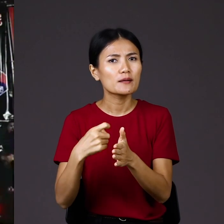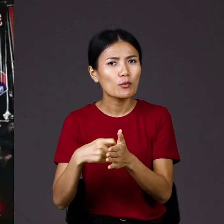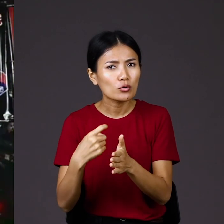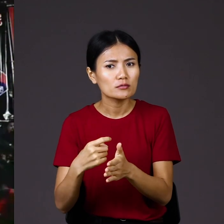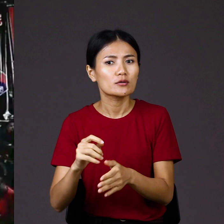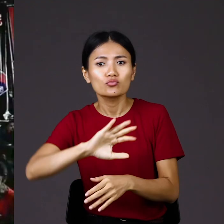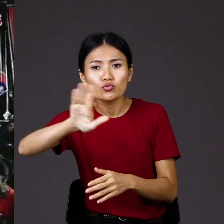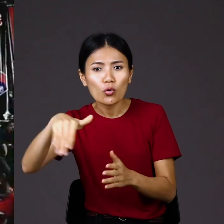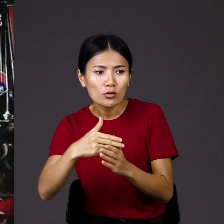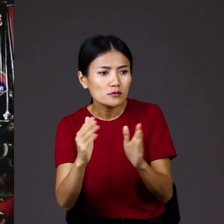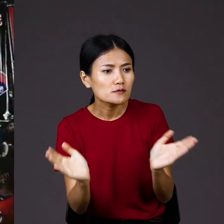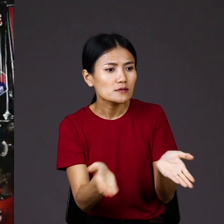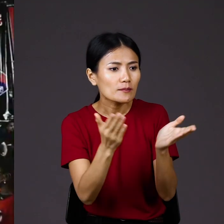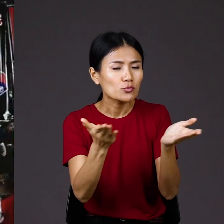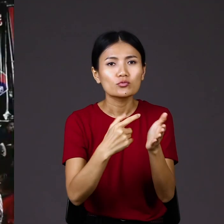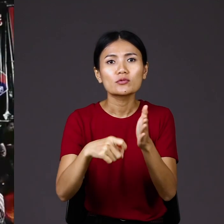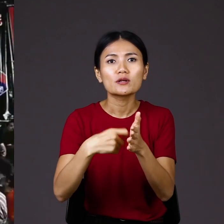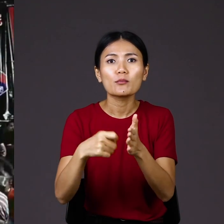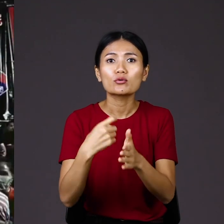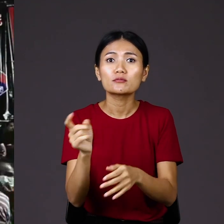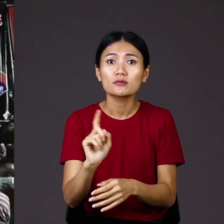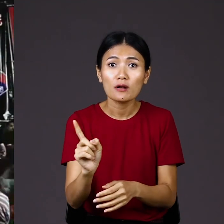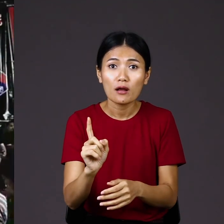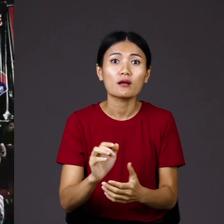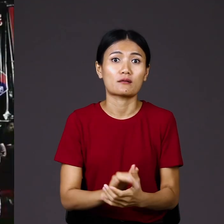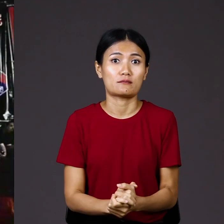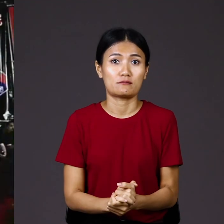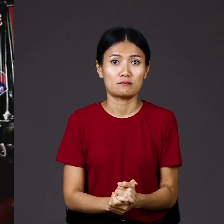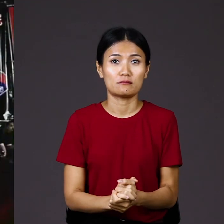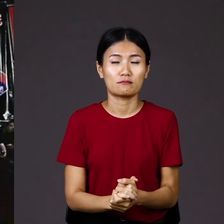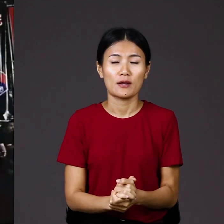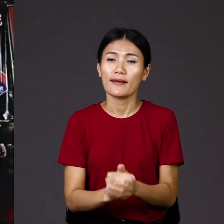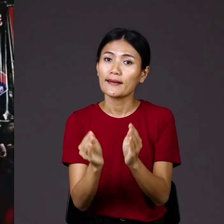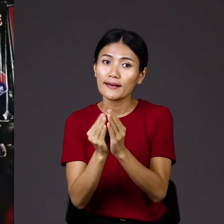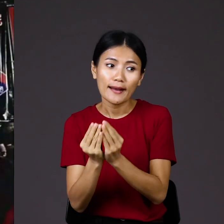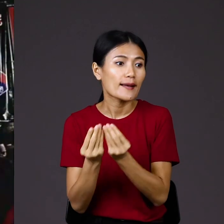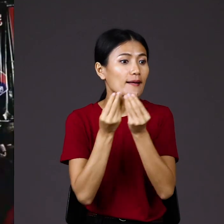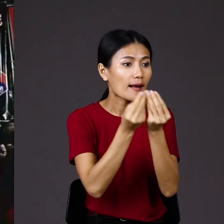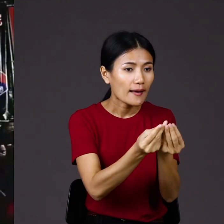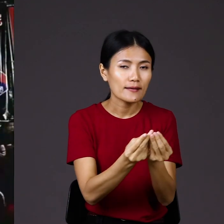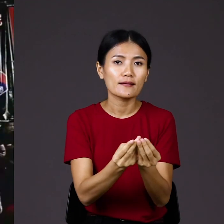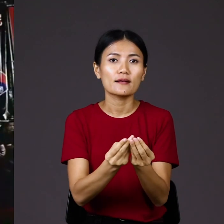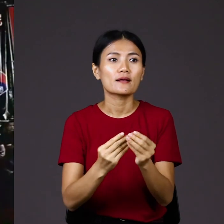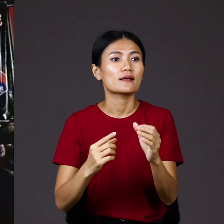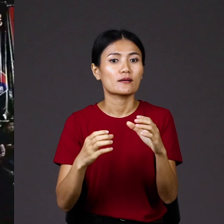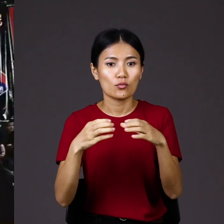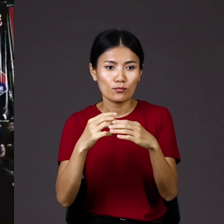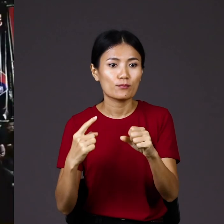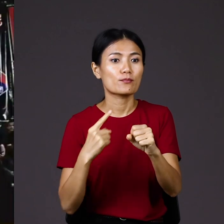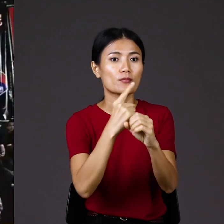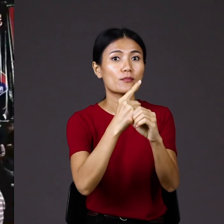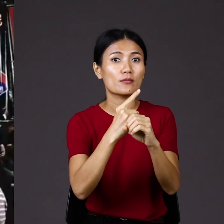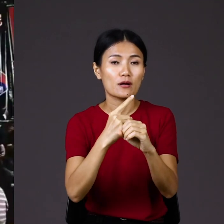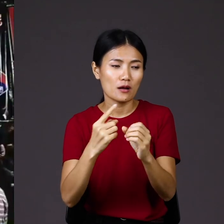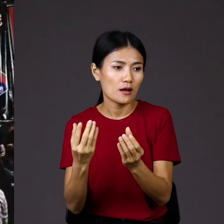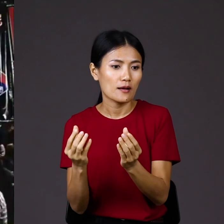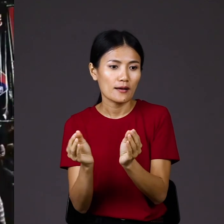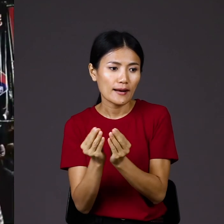ไมท่านควรจะสนับสนุนพวกเขาทำไมท่านควรจะเลือกคณะก้าว